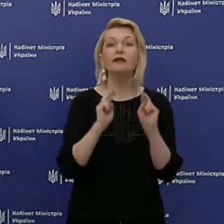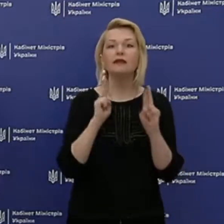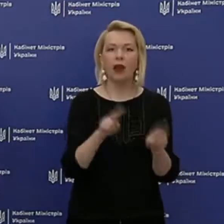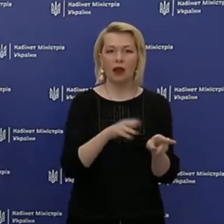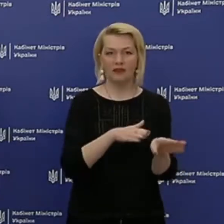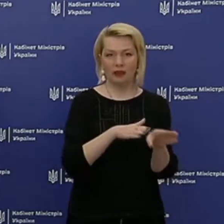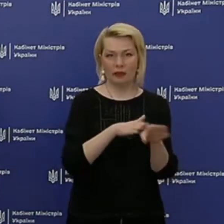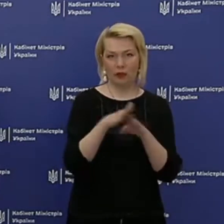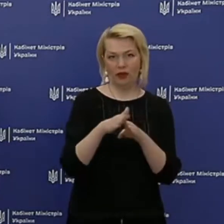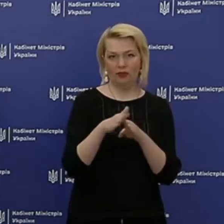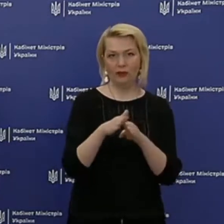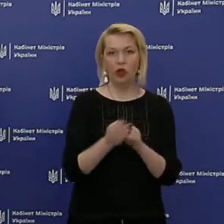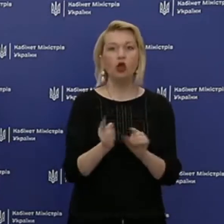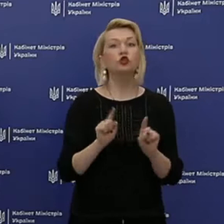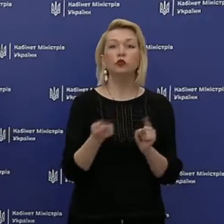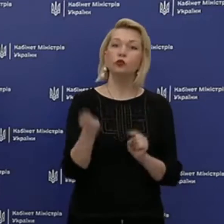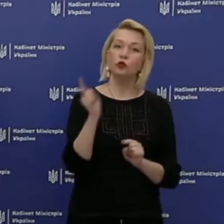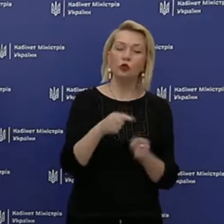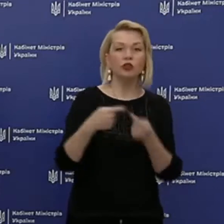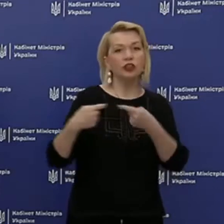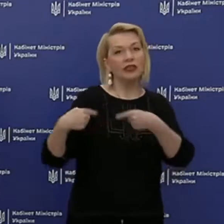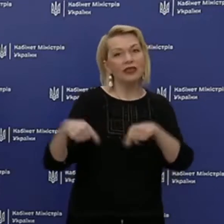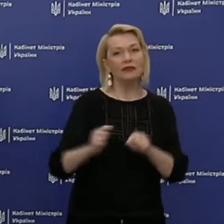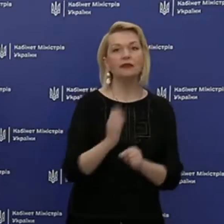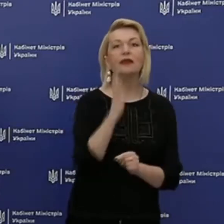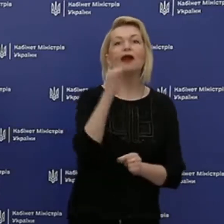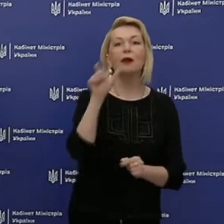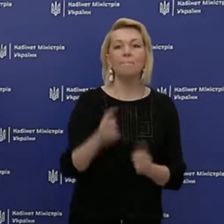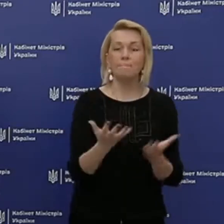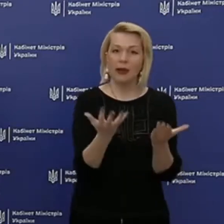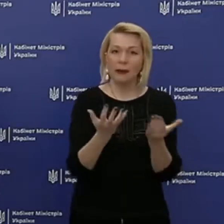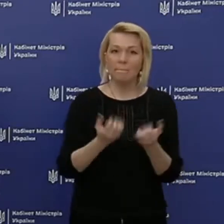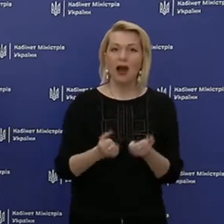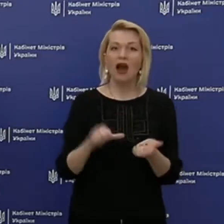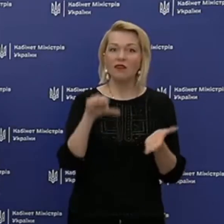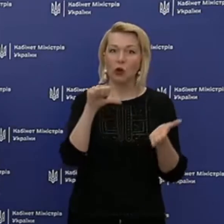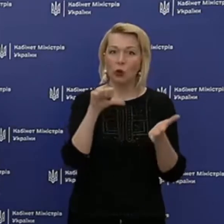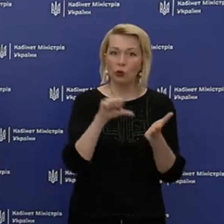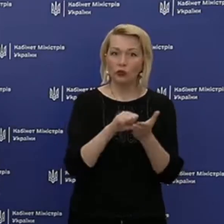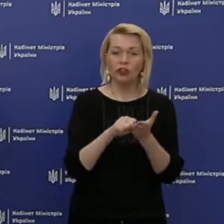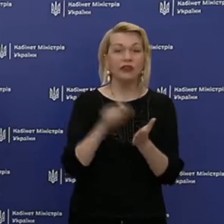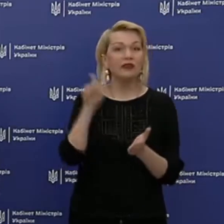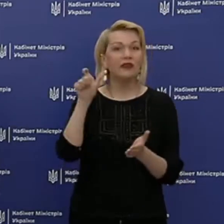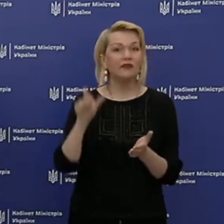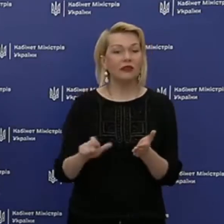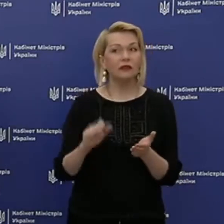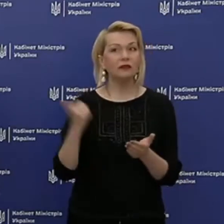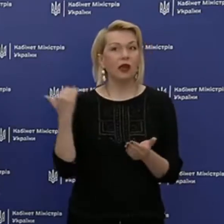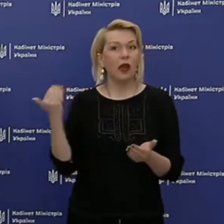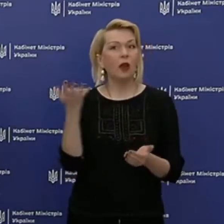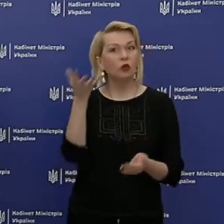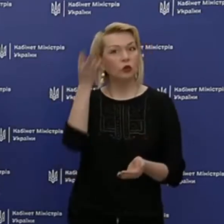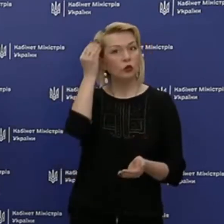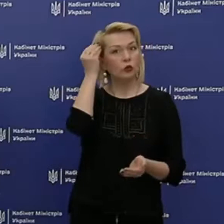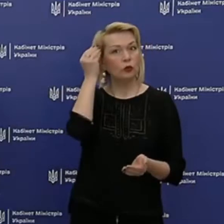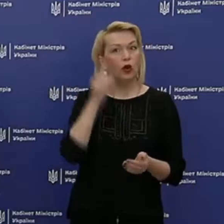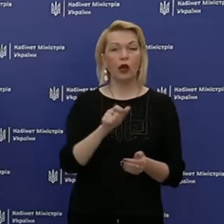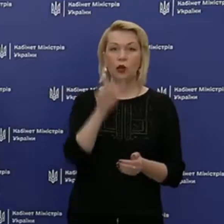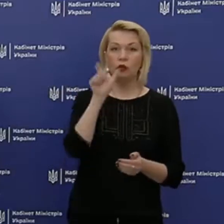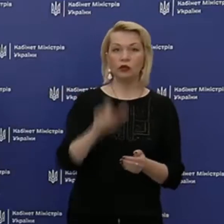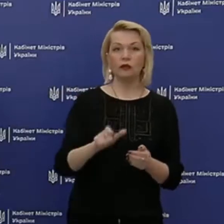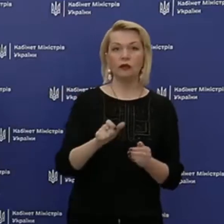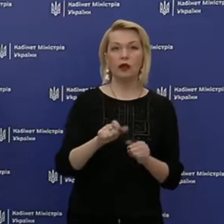відбувався і чому саме той чи інший кандидат, який приймав участь, він, на мою думку, як людина,